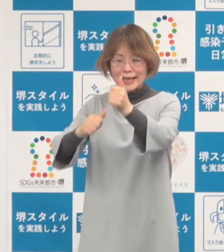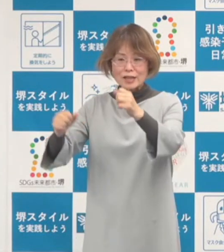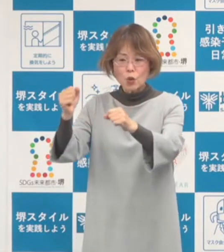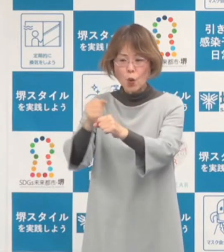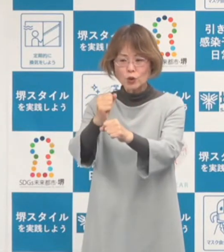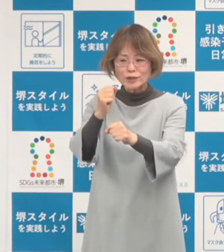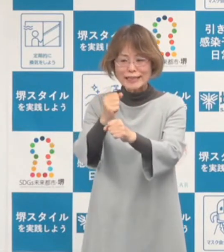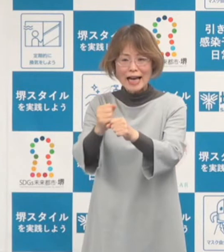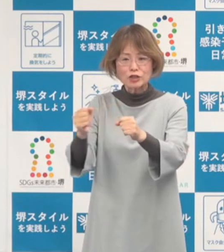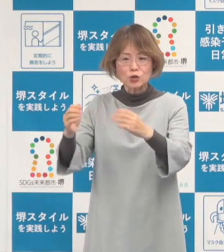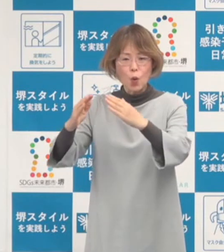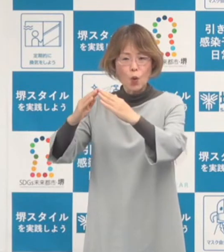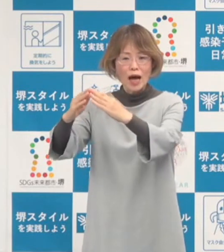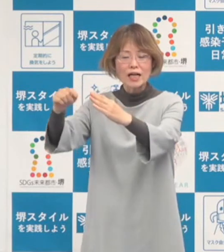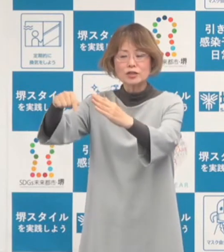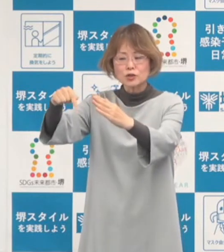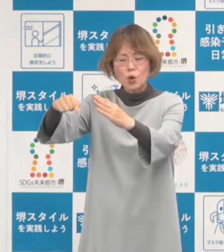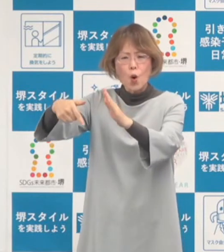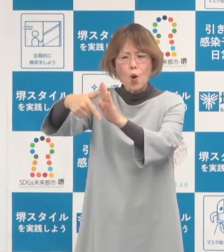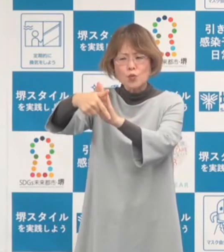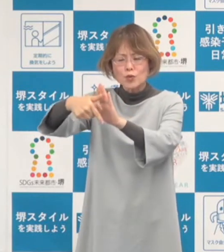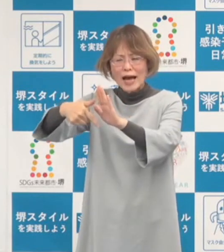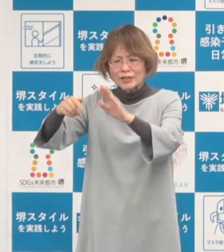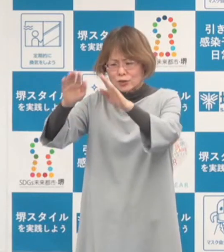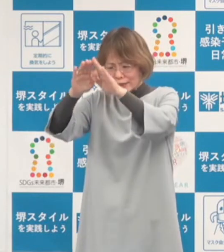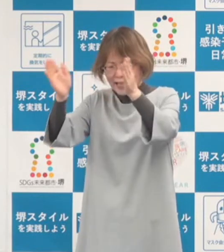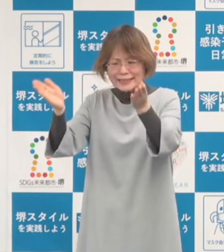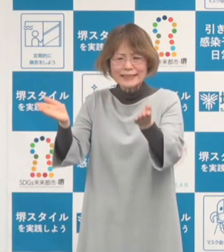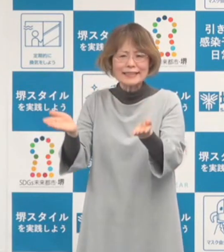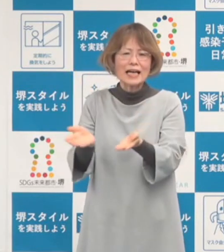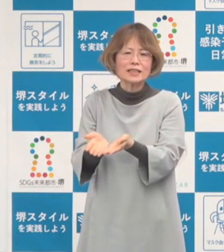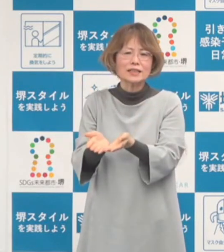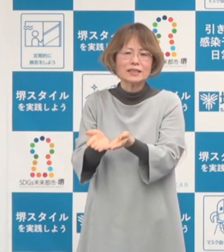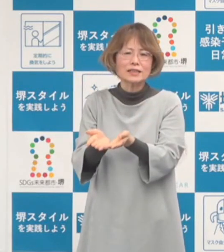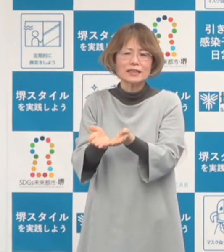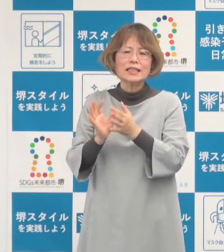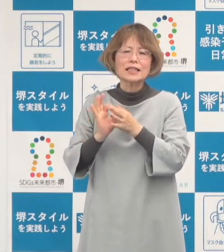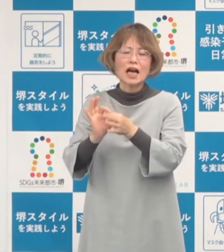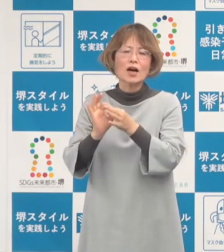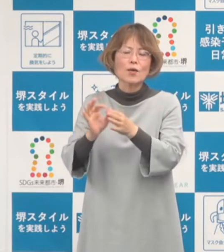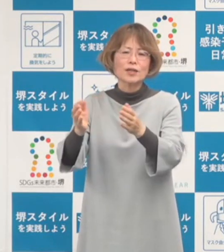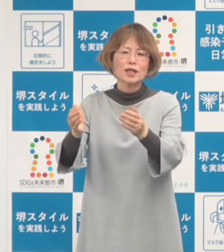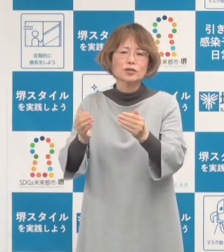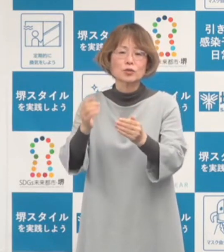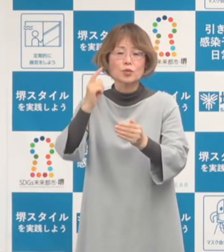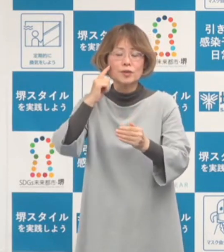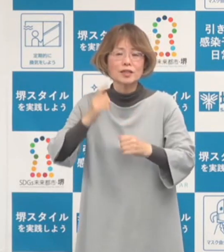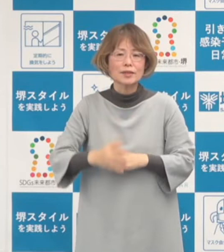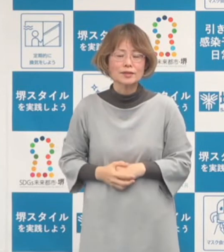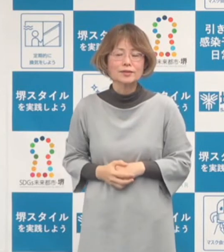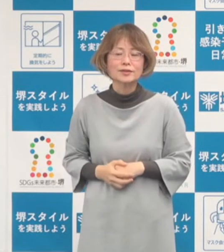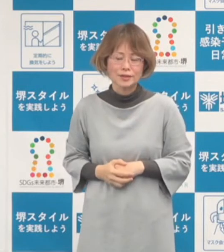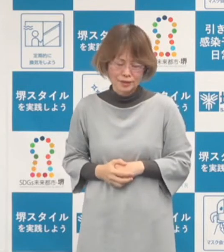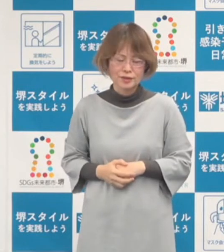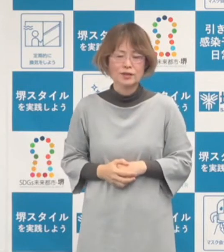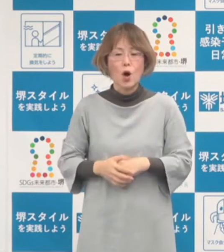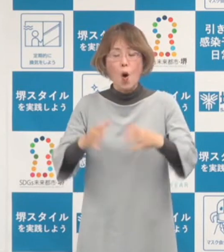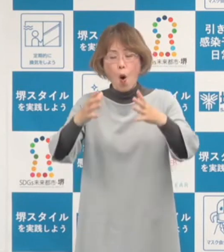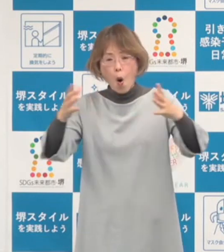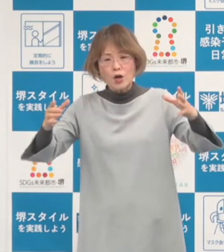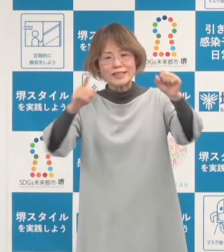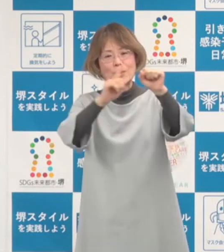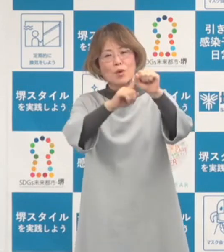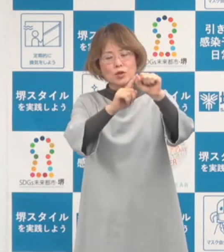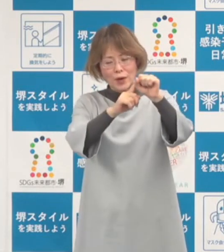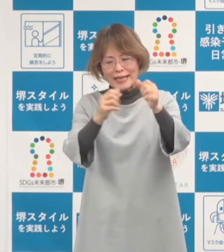ブランド化、魅力の発信全体に大きく寄与してもらわなくてはいけませんので、 はり目標としては、大きな目標は伝統産業